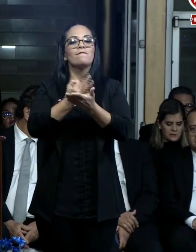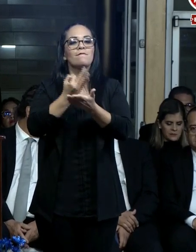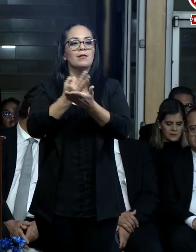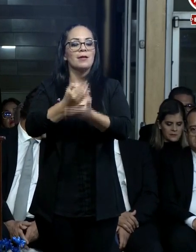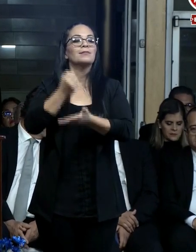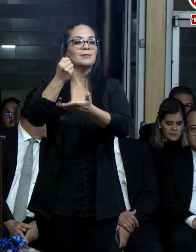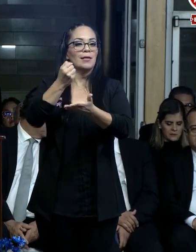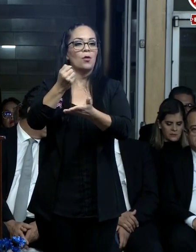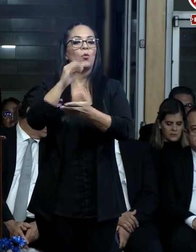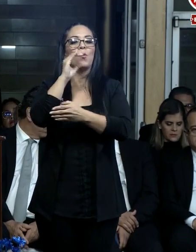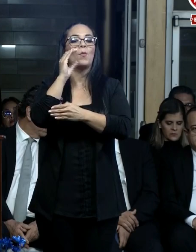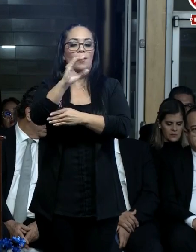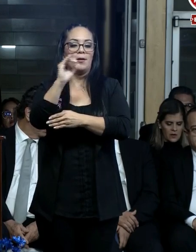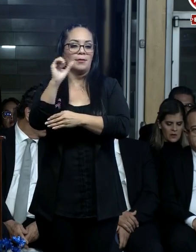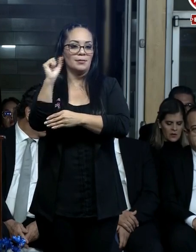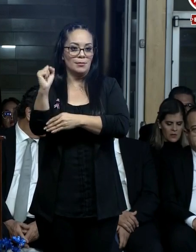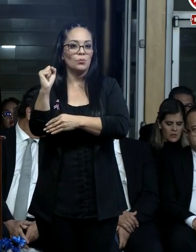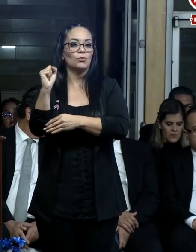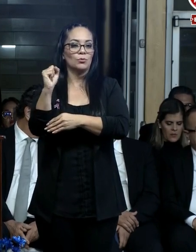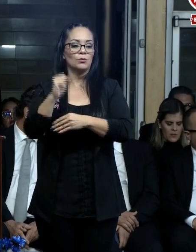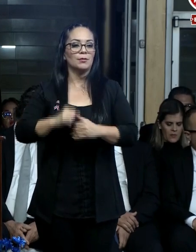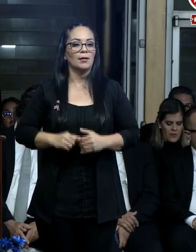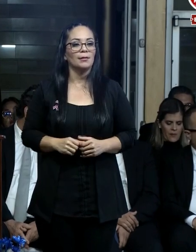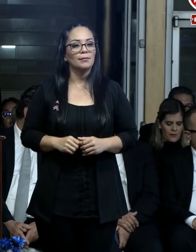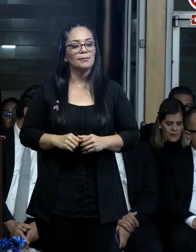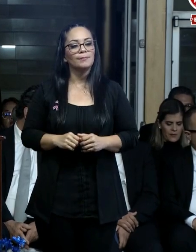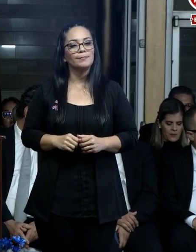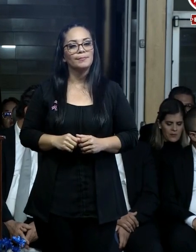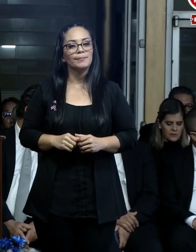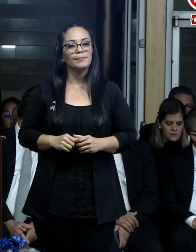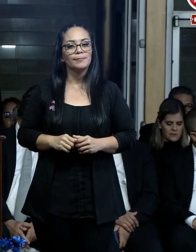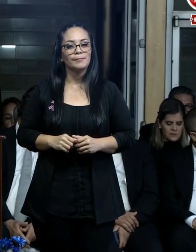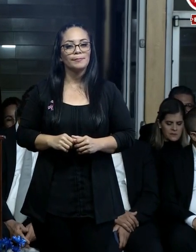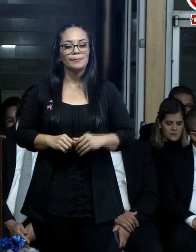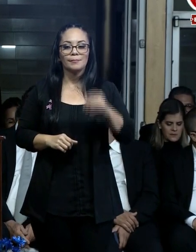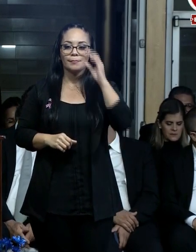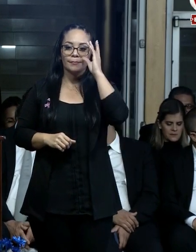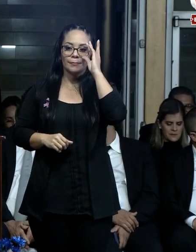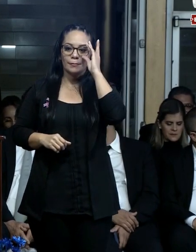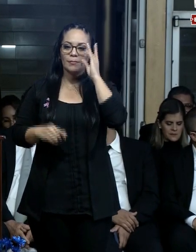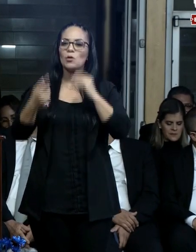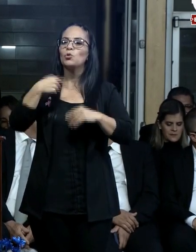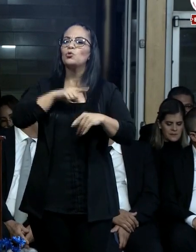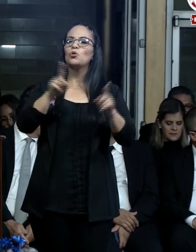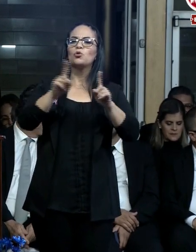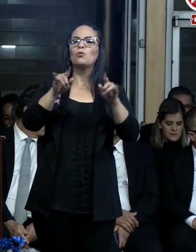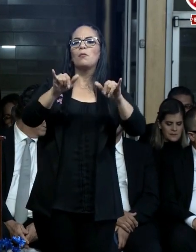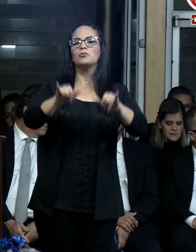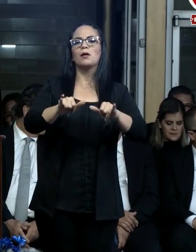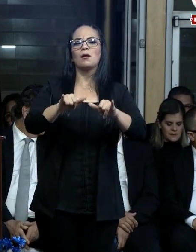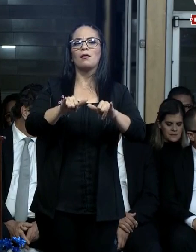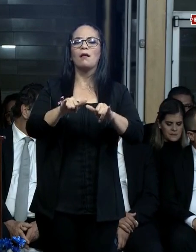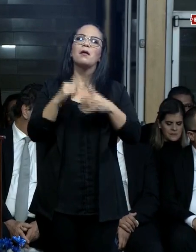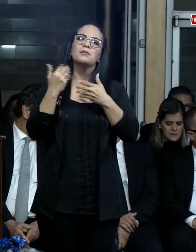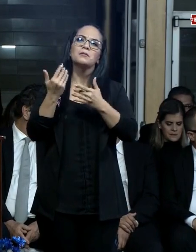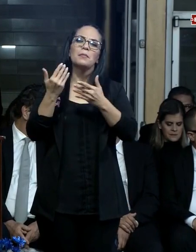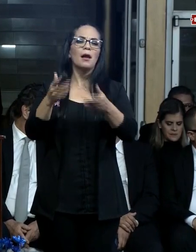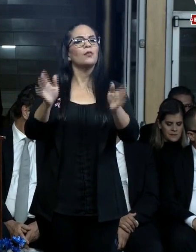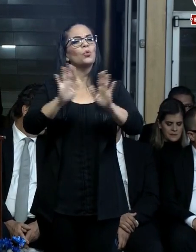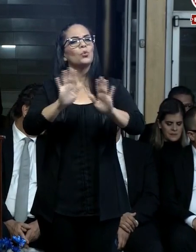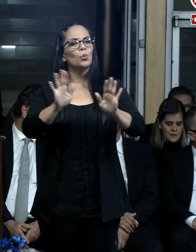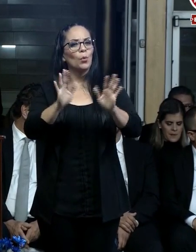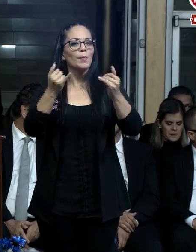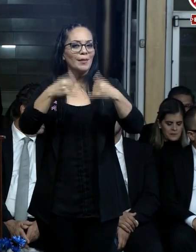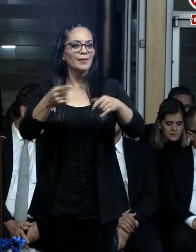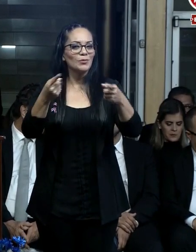por la Caja Costarricense del Seguro Social. No nos vamos a quedar quietos mientras eso ocurre.